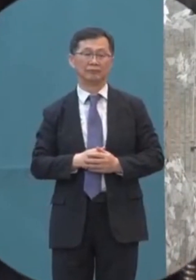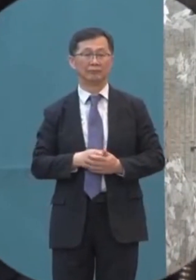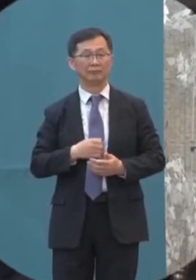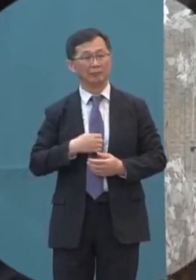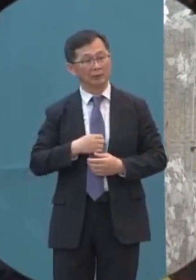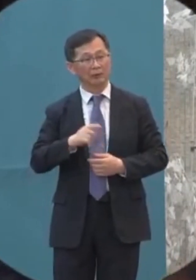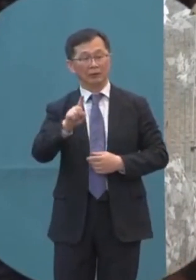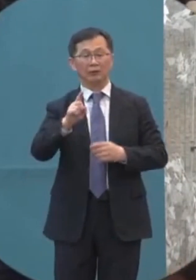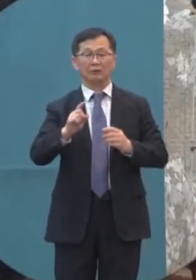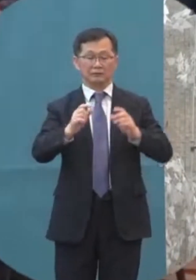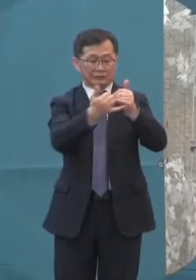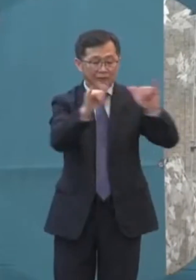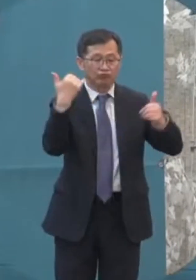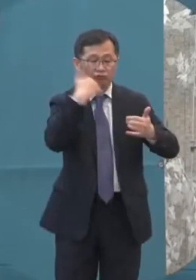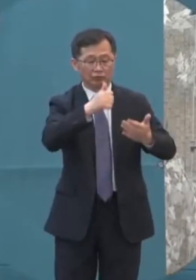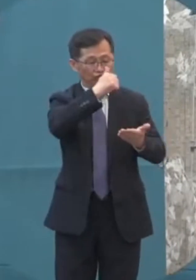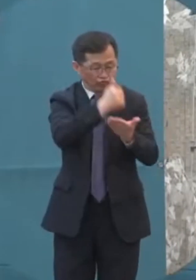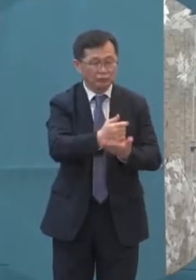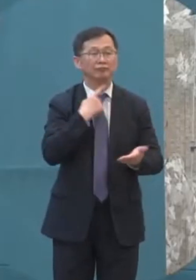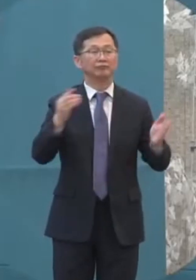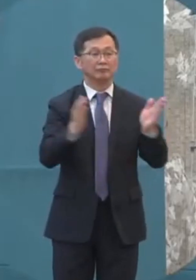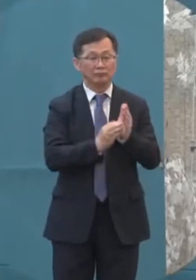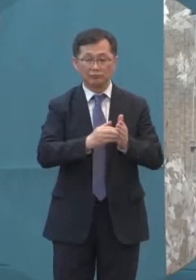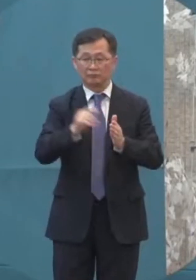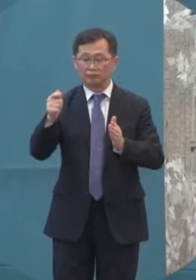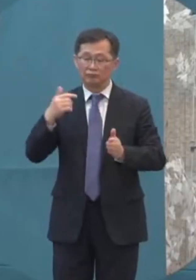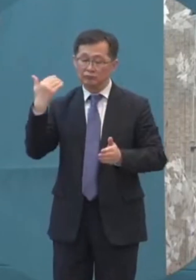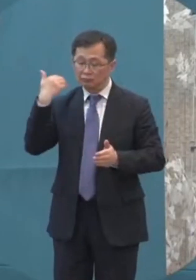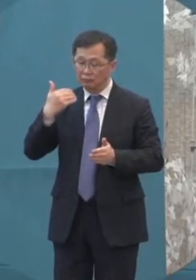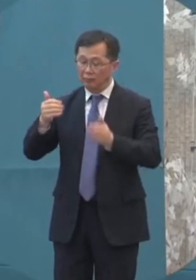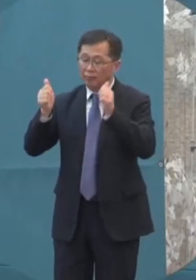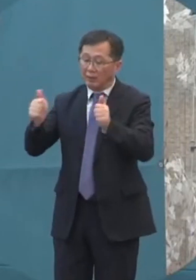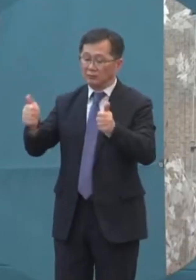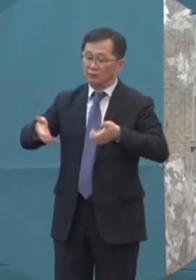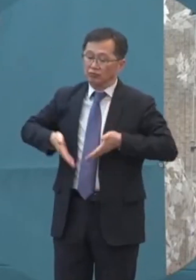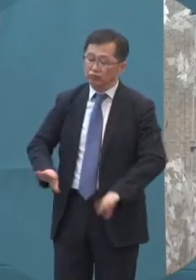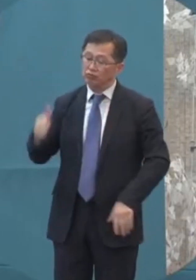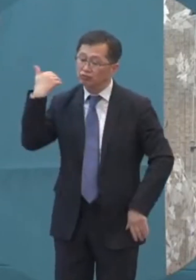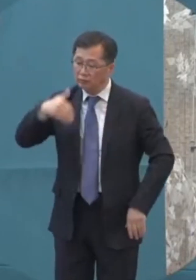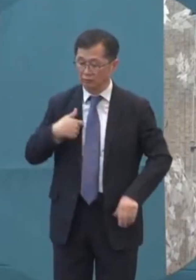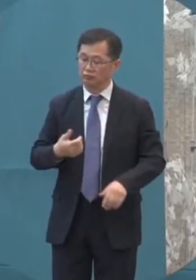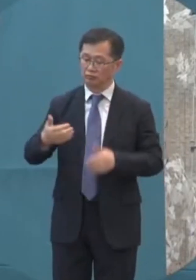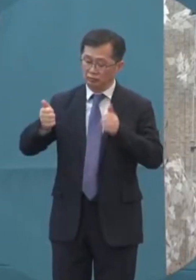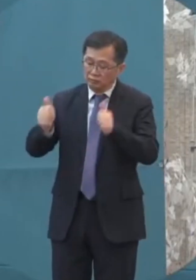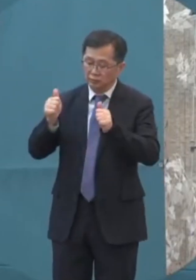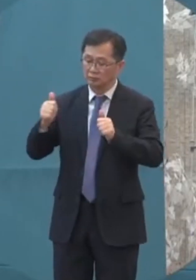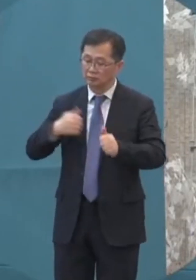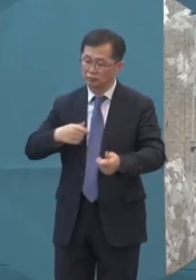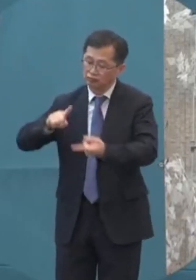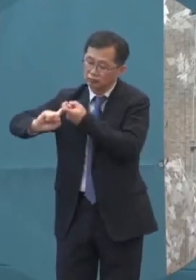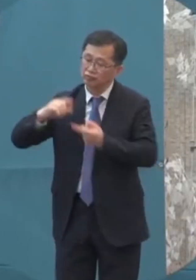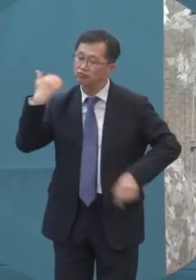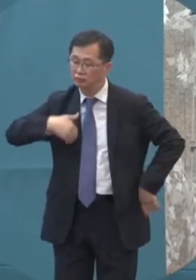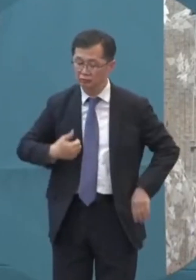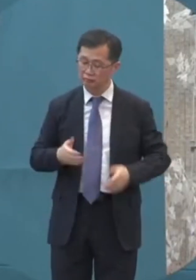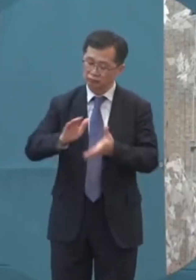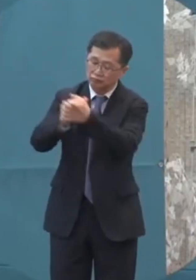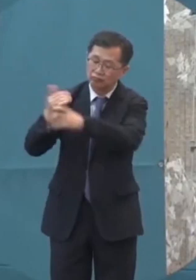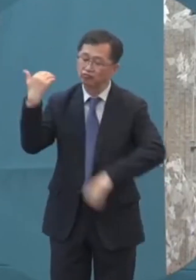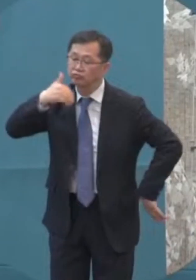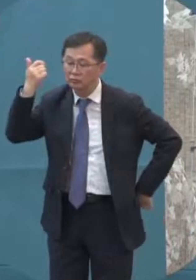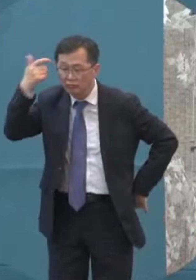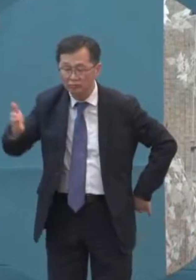사람이 죄를 짓고 판사가 어디 출신이고 어디 소속이고 누구하고 치는지 먼저 따져봐야 된다면 그건